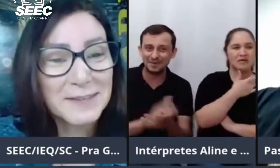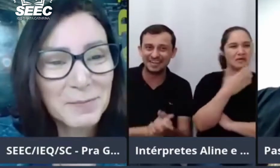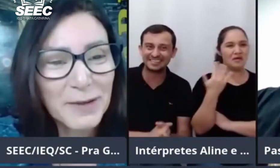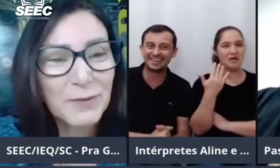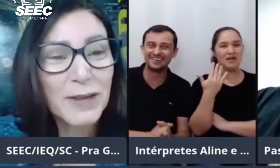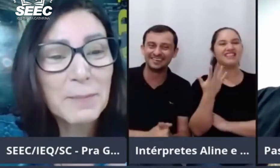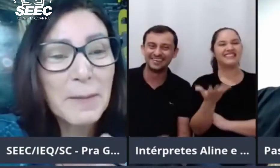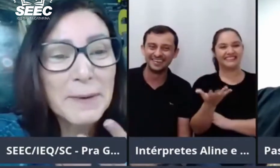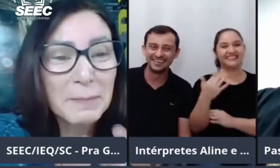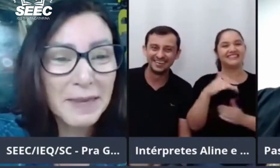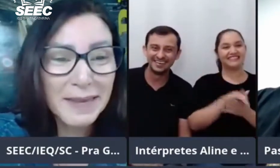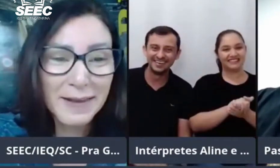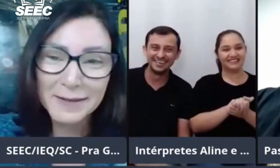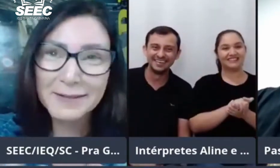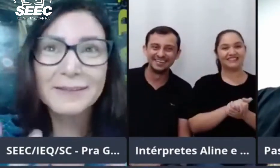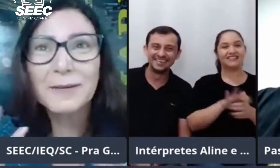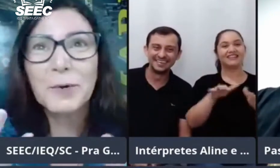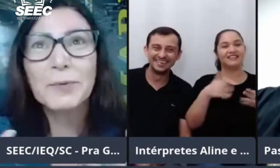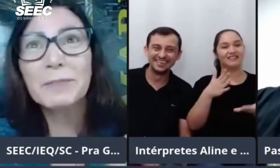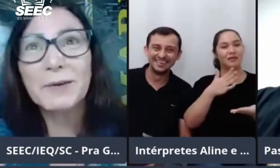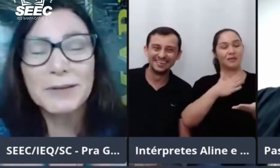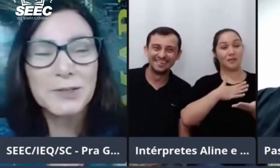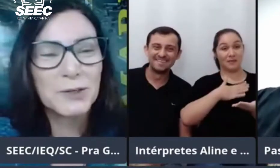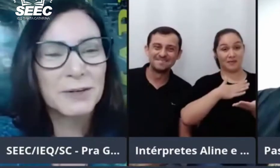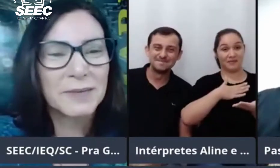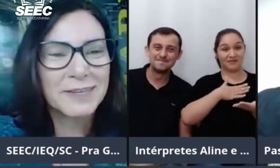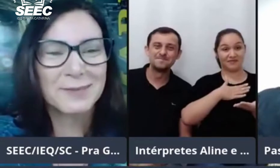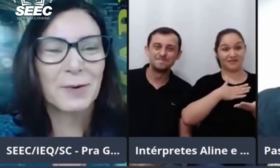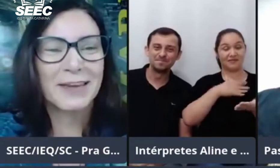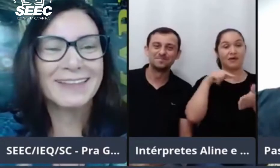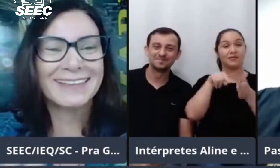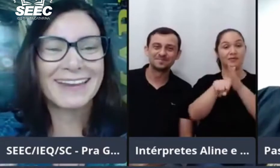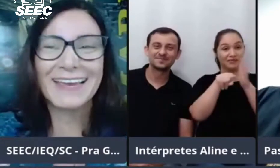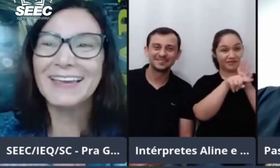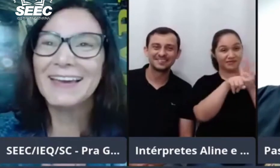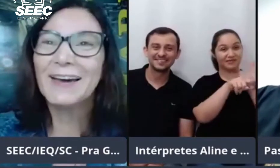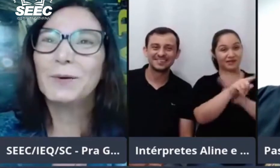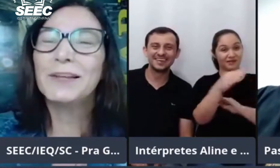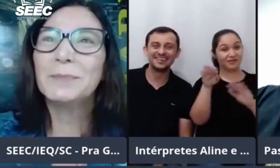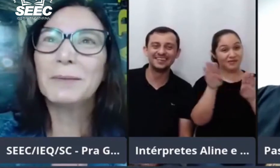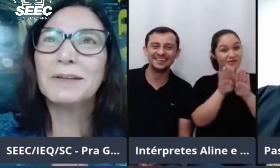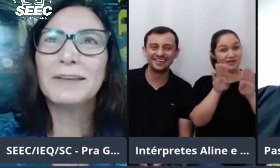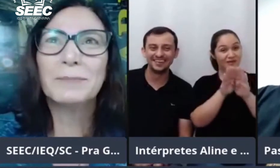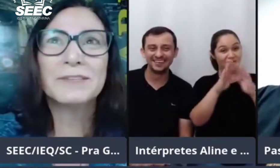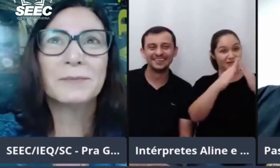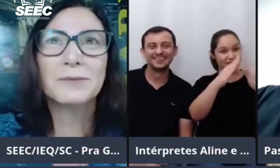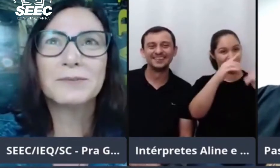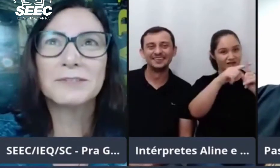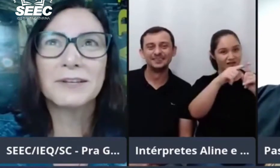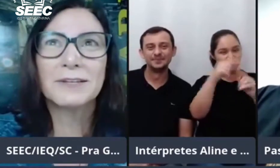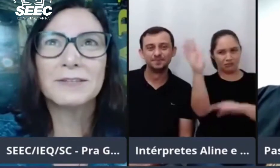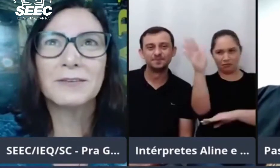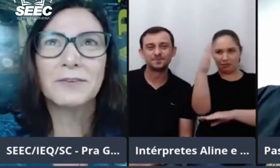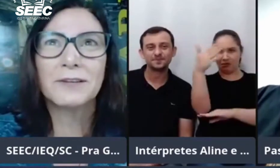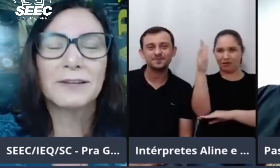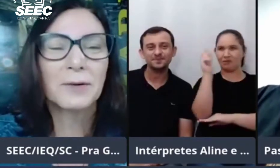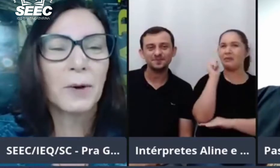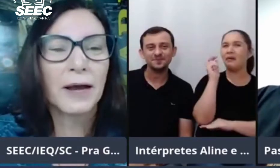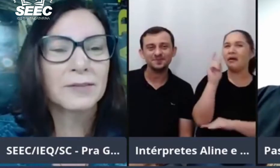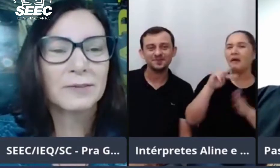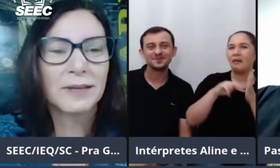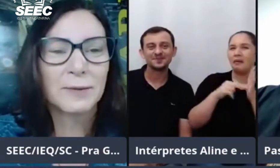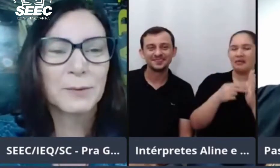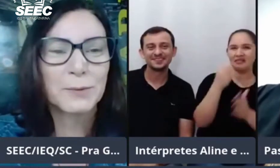que essa também foi o meu primeiro questionamento. Eu entrei, olhei para a bandeira e pensei, meu Deus, o que será que significa